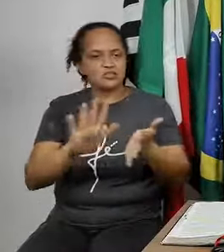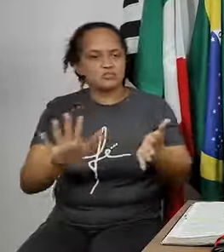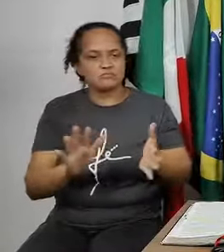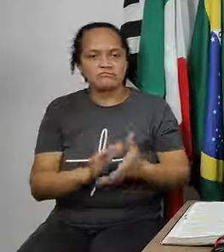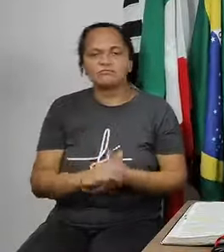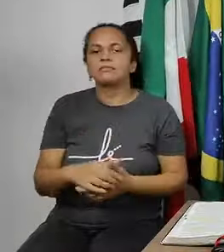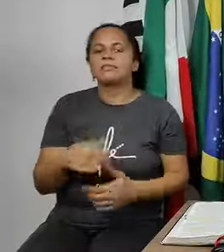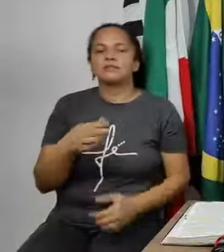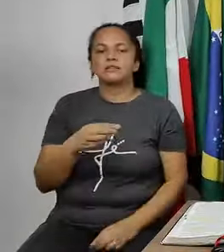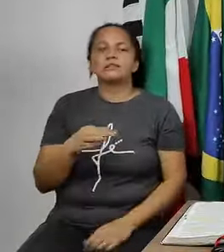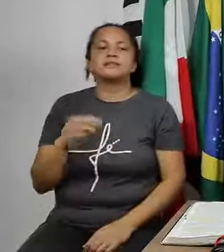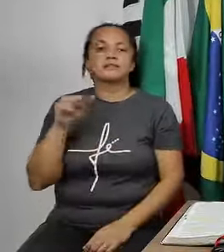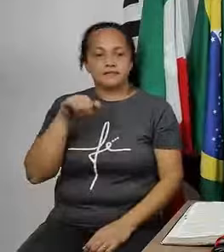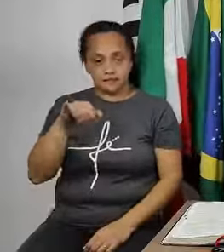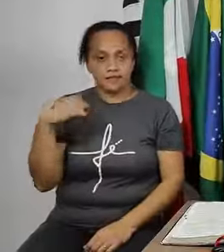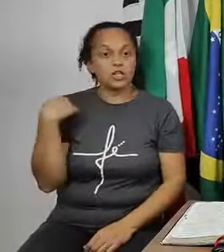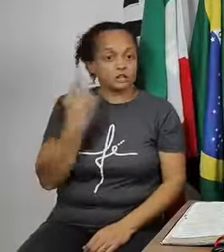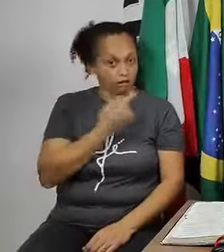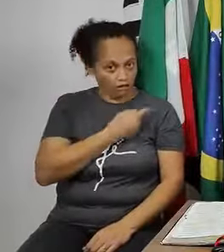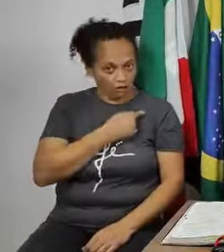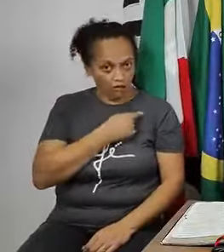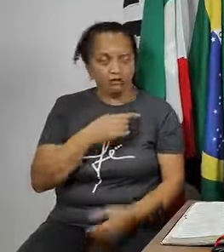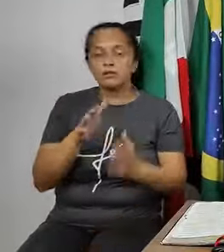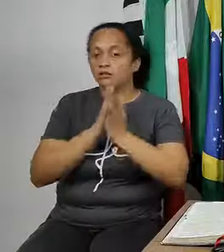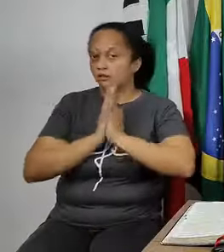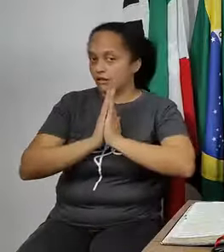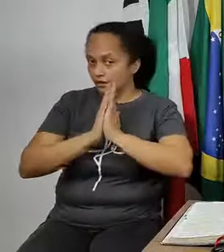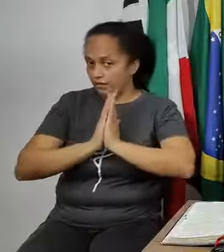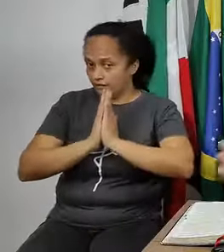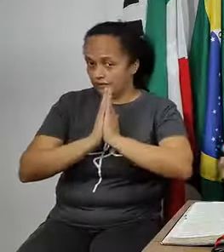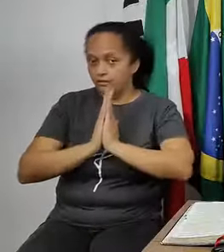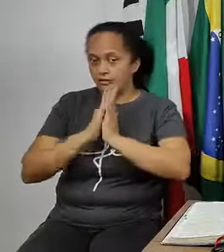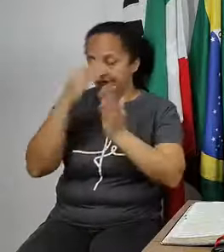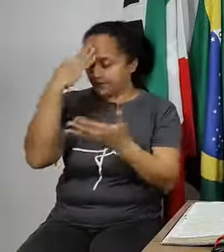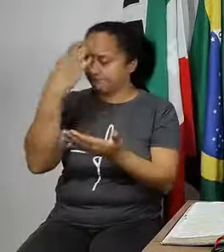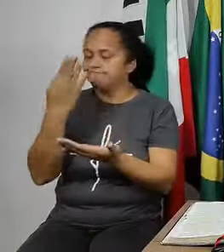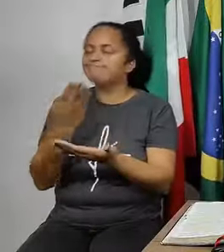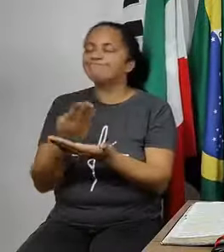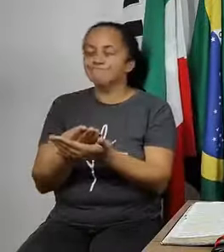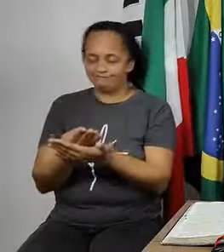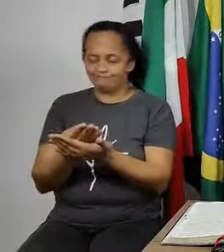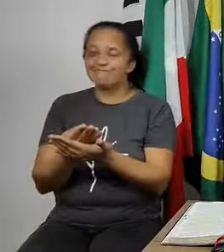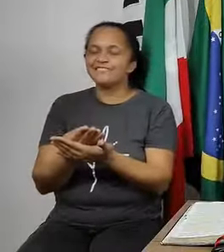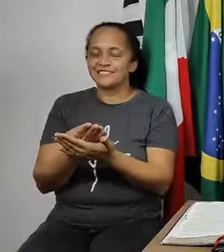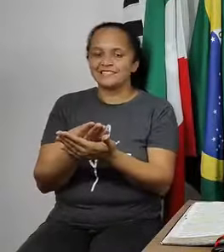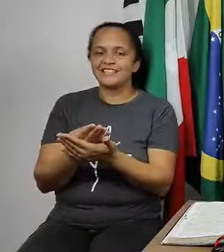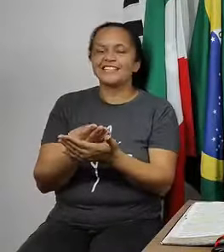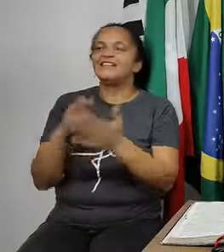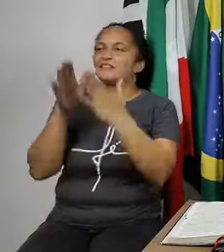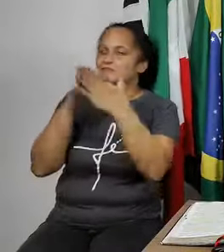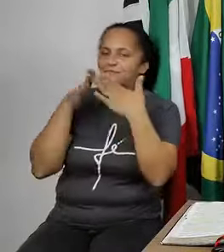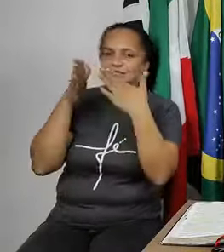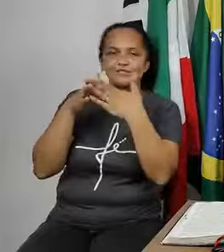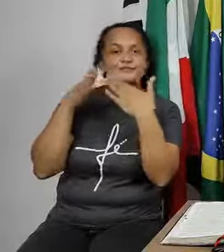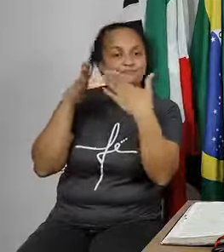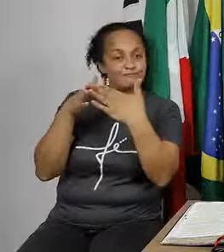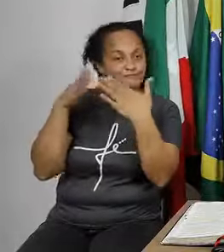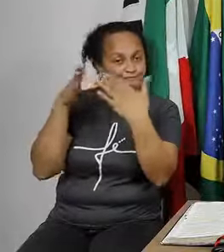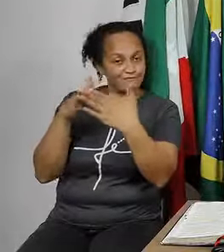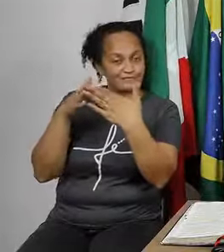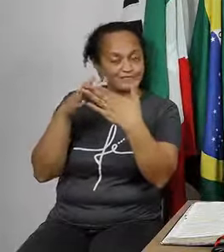24 diz que se nós orarmos, né, e crermos que aquilo que pedimos,